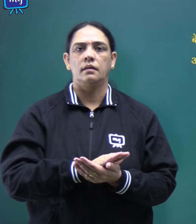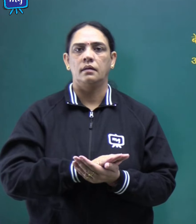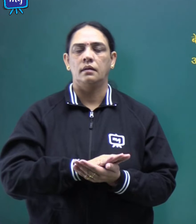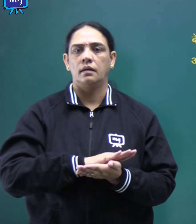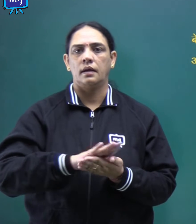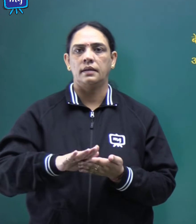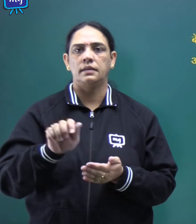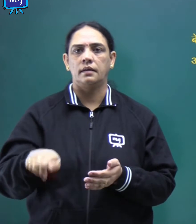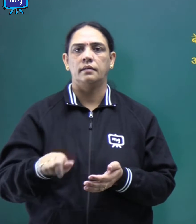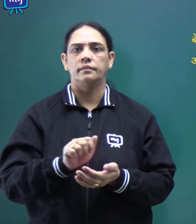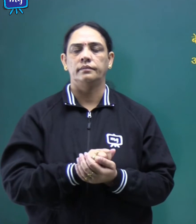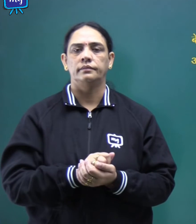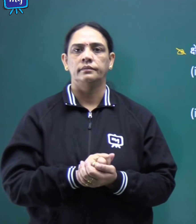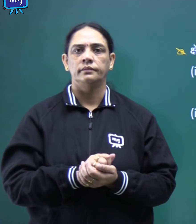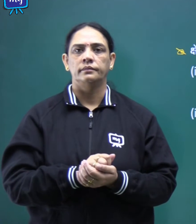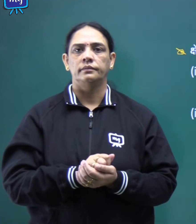h है।